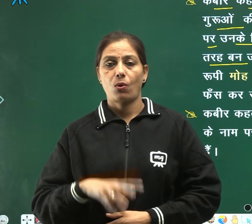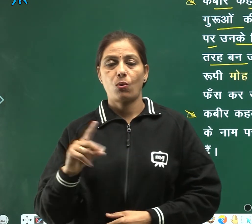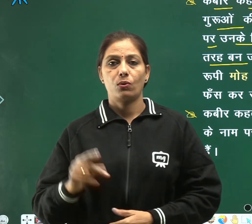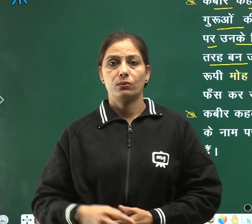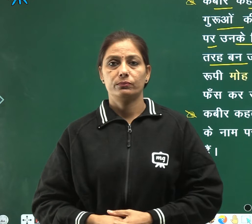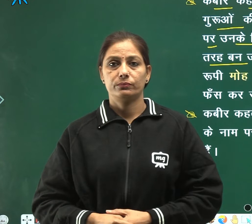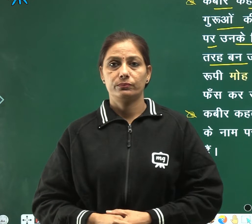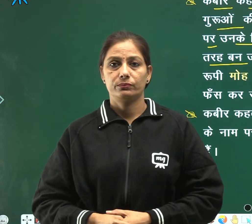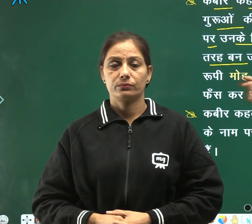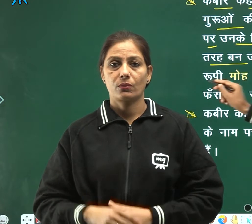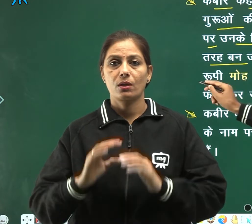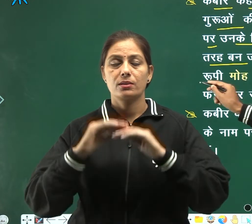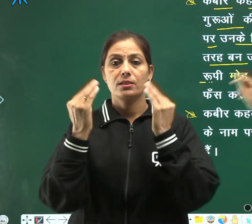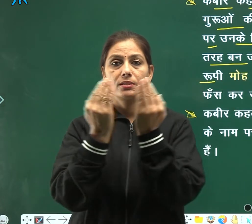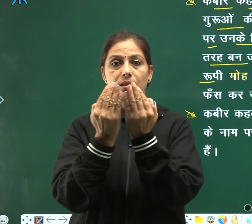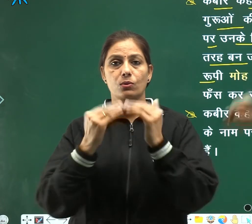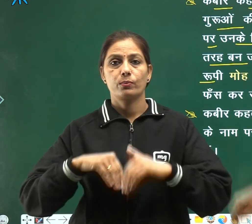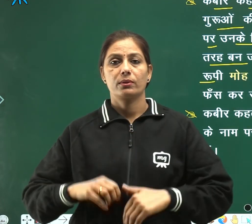और संसार रूपी